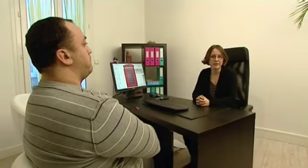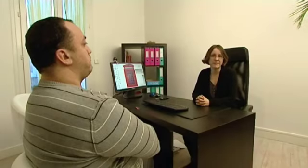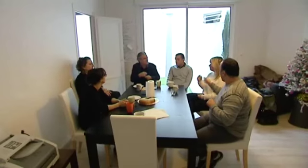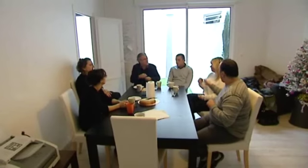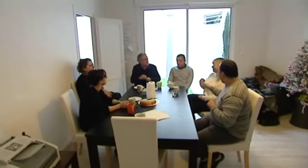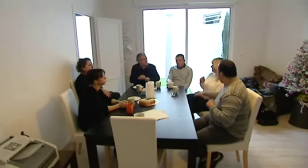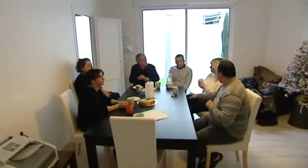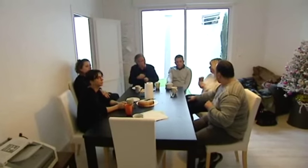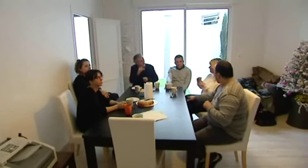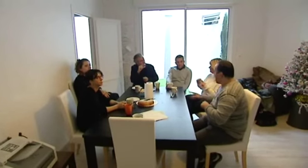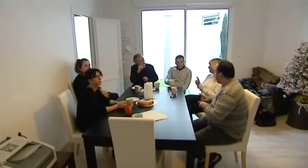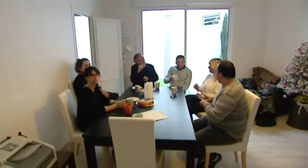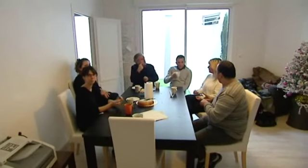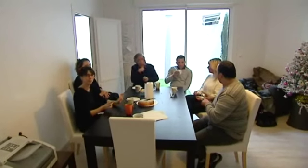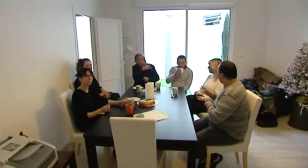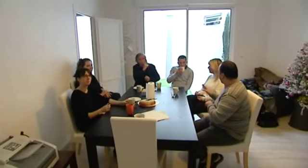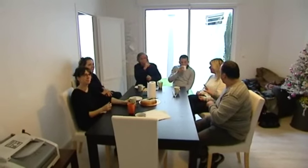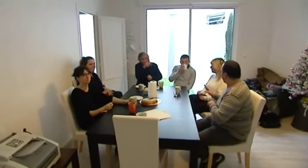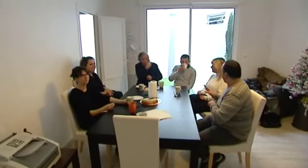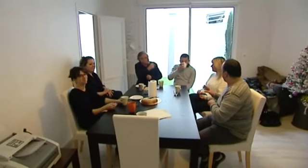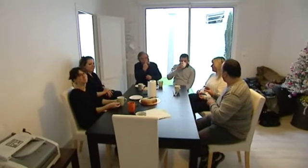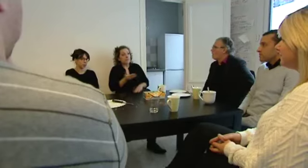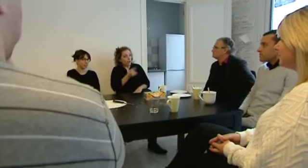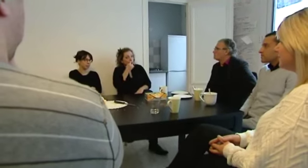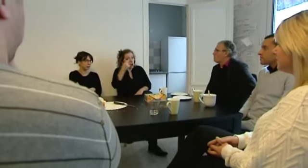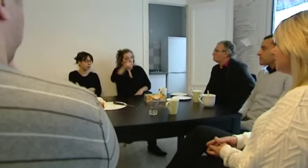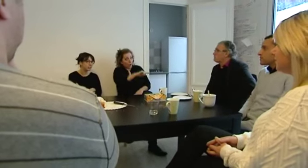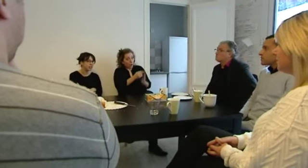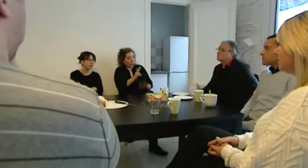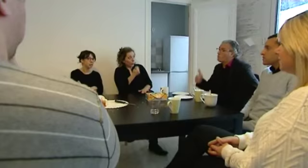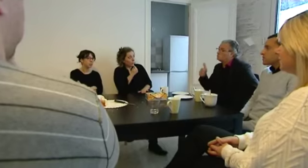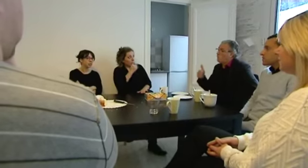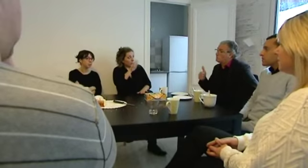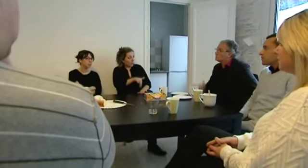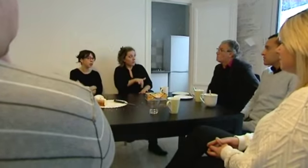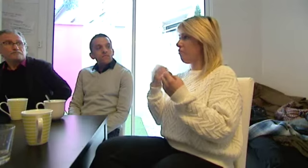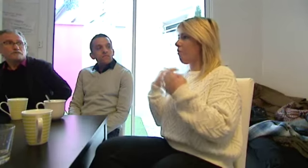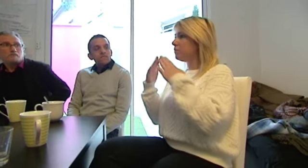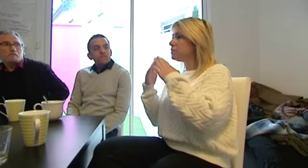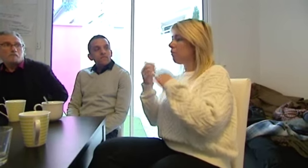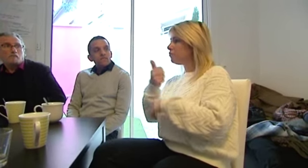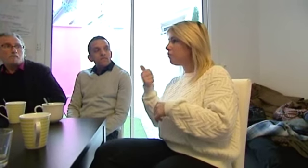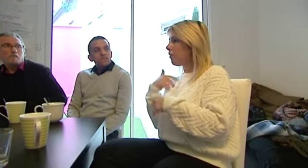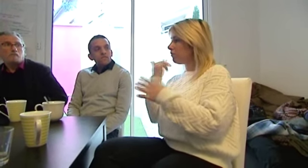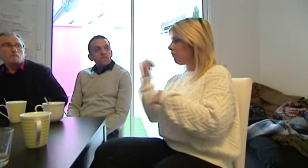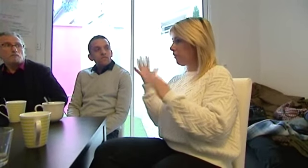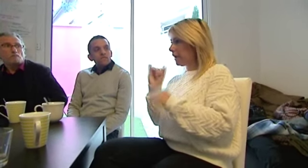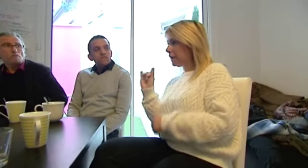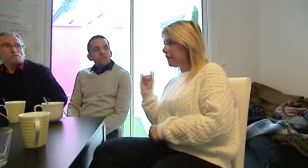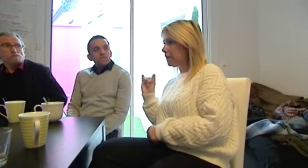langue des signes. En France, ils sont 400 000 à s'exprimer en langue des signes. Cette agence, implantée à Bordeaux, leur permet d'améliorer leur quotidien dans